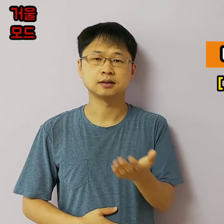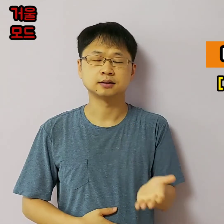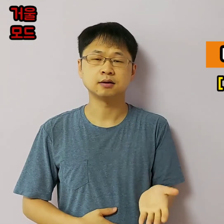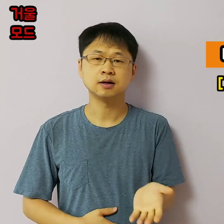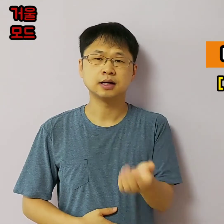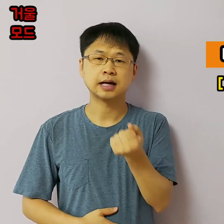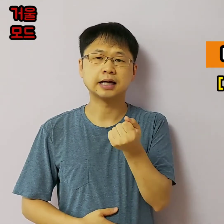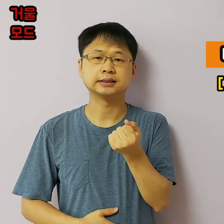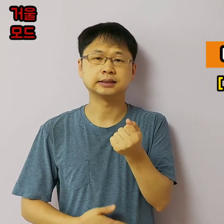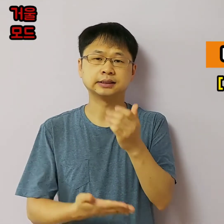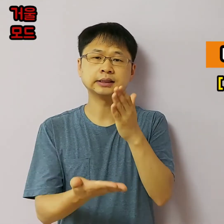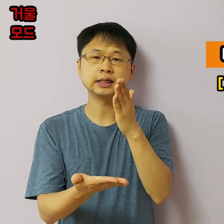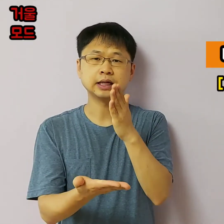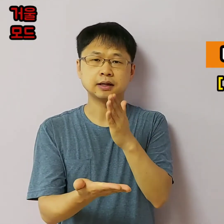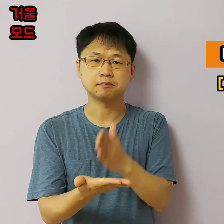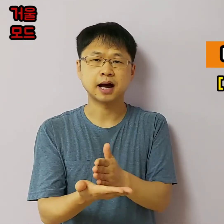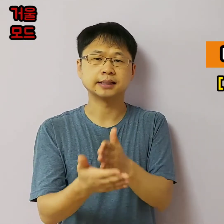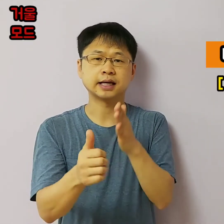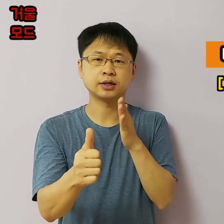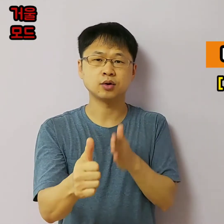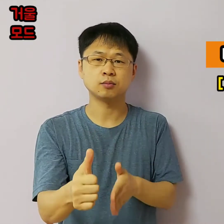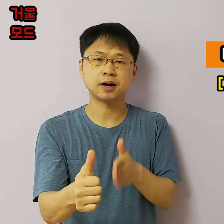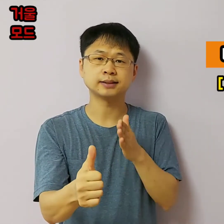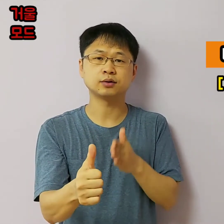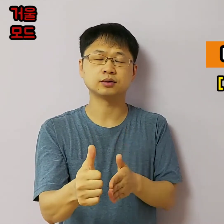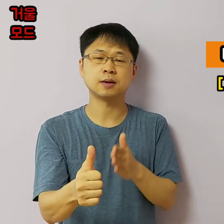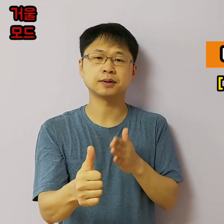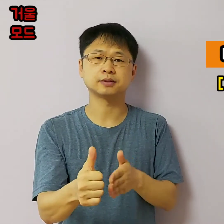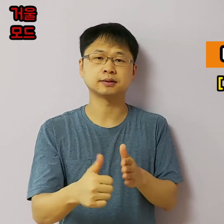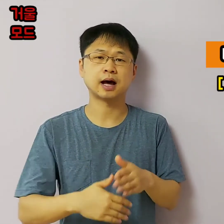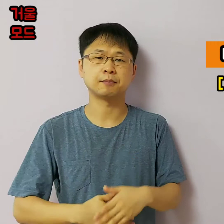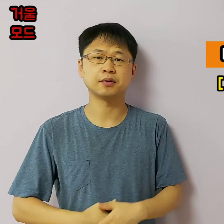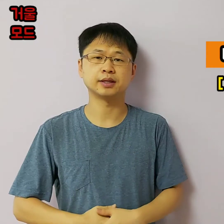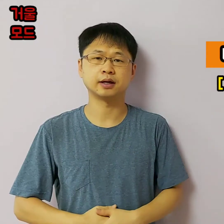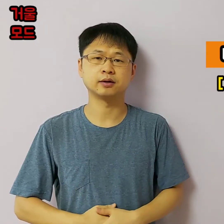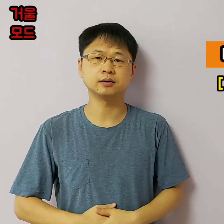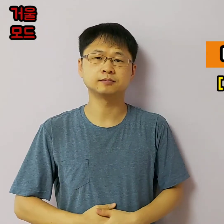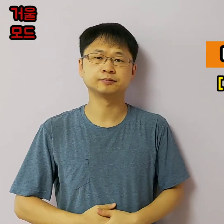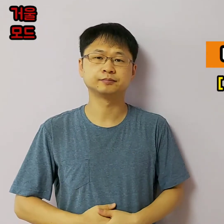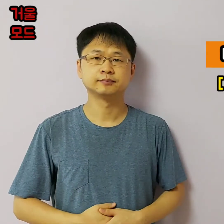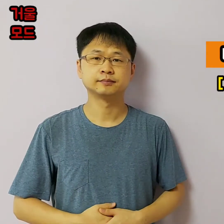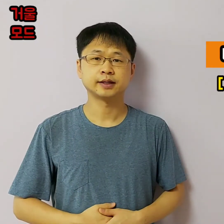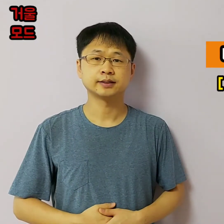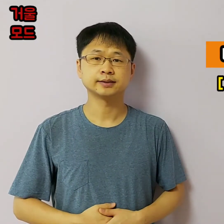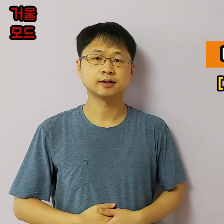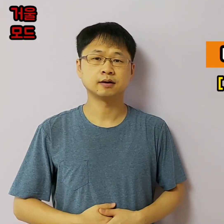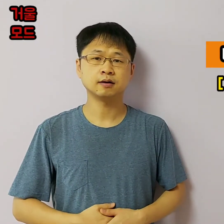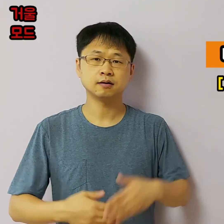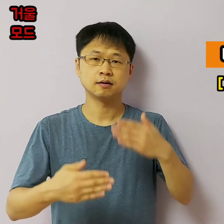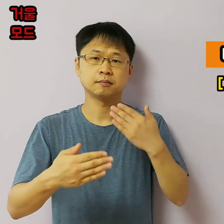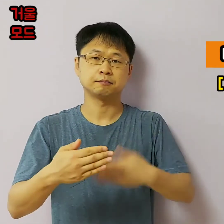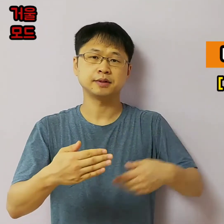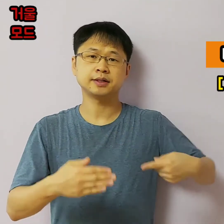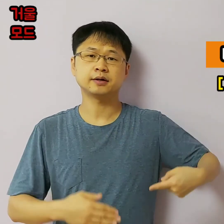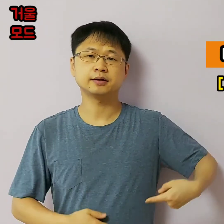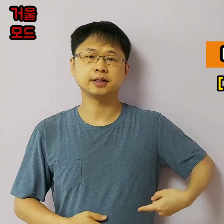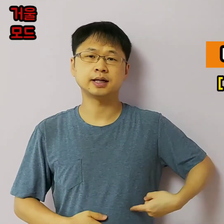그래서 가지지 마세요. 마세요는 앞에서 다 배웠네요. 네, 그래서